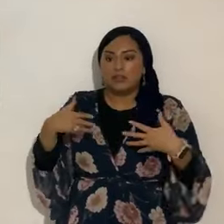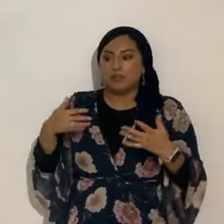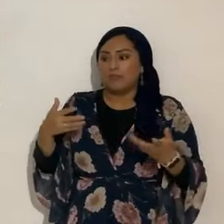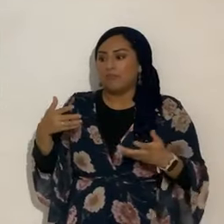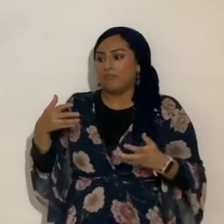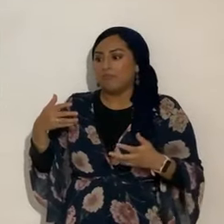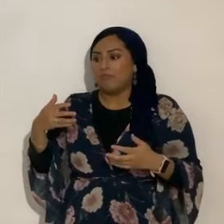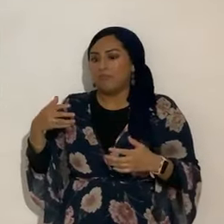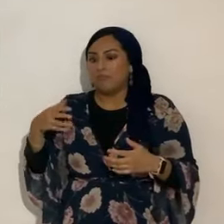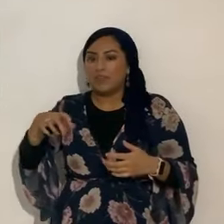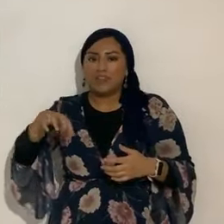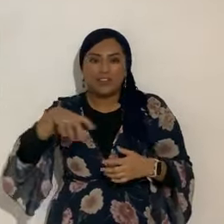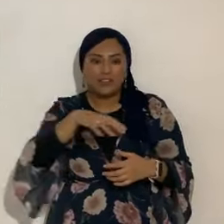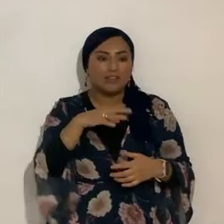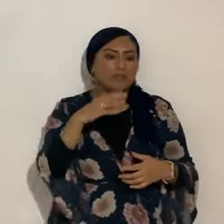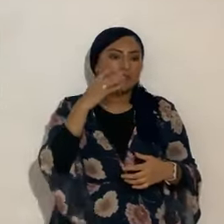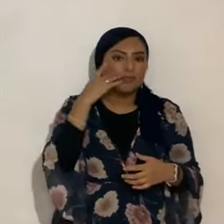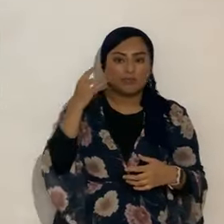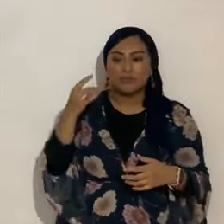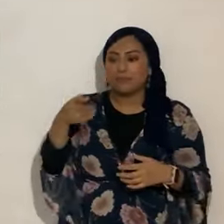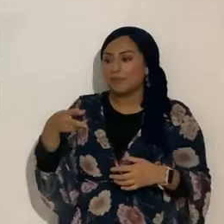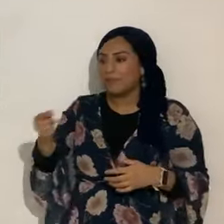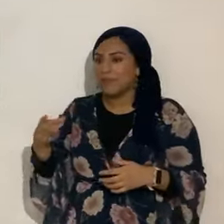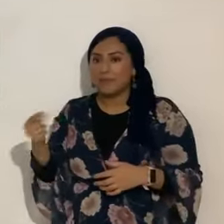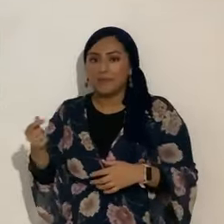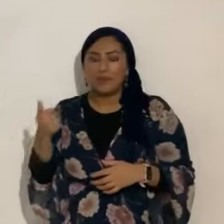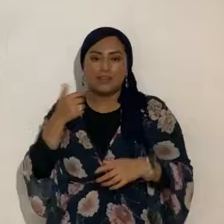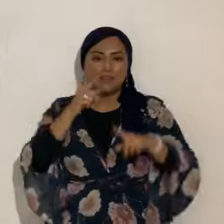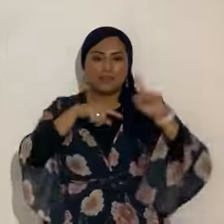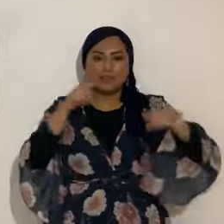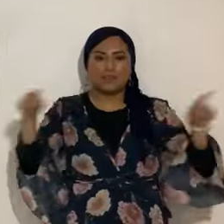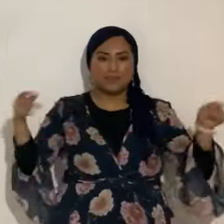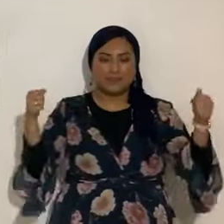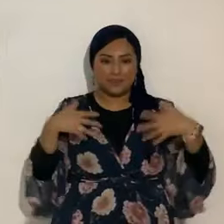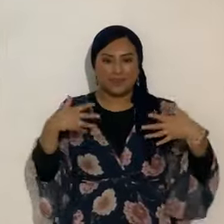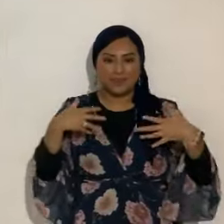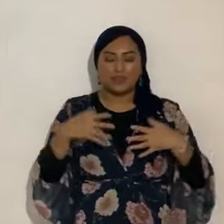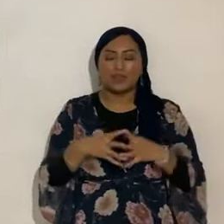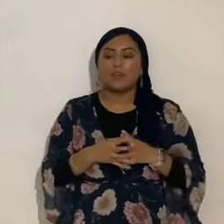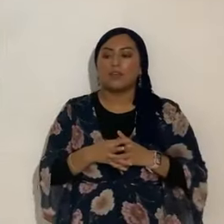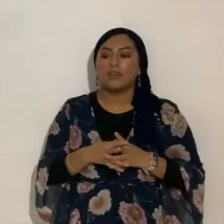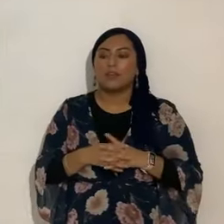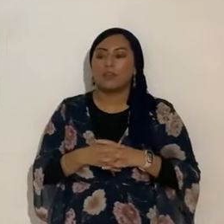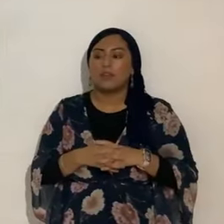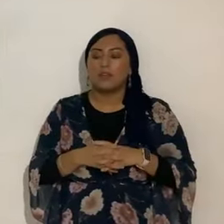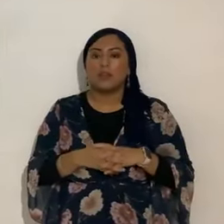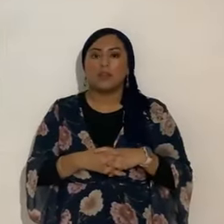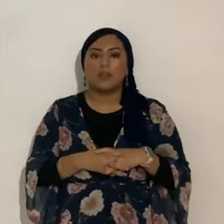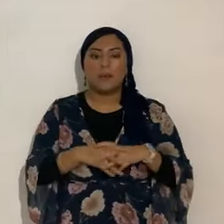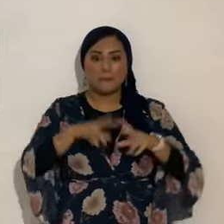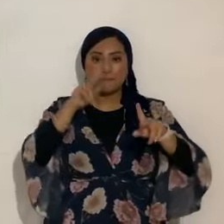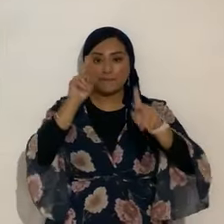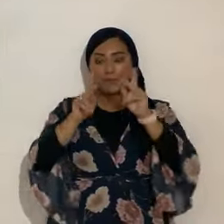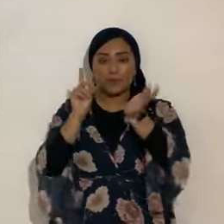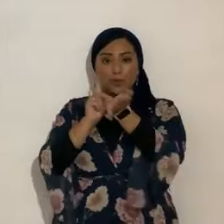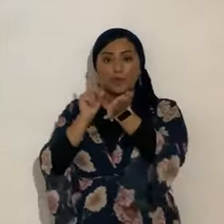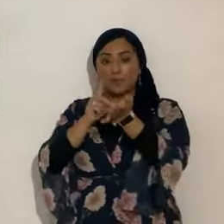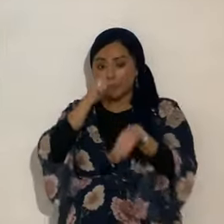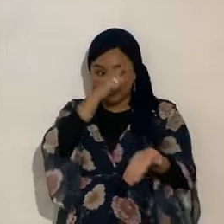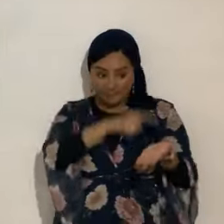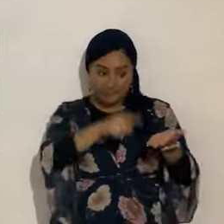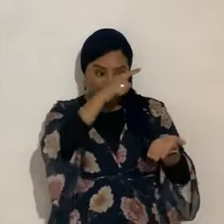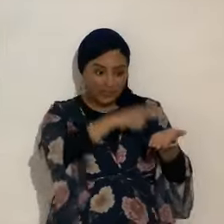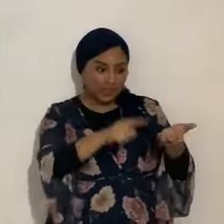animal, un animalito, un gato, un perro, fobias diversas, etcétera, etcétera. Entonces, los psicoterapeutas se encargan de que